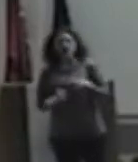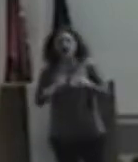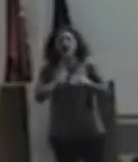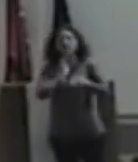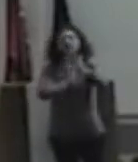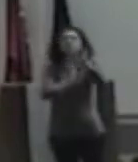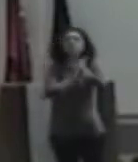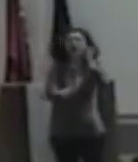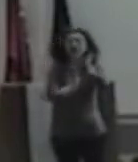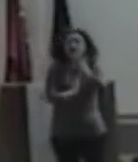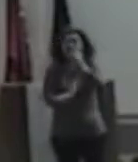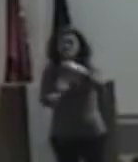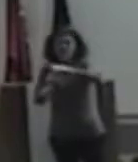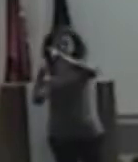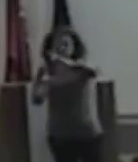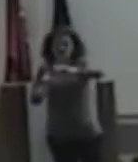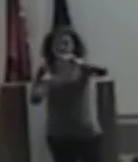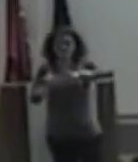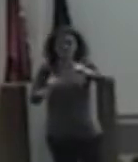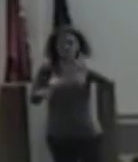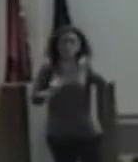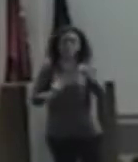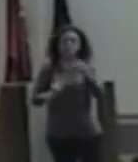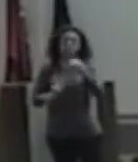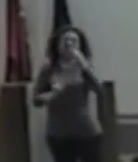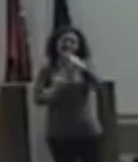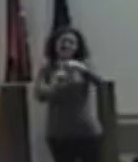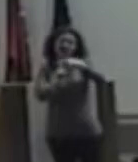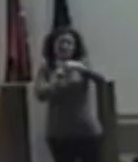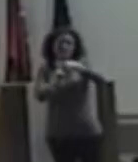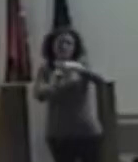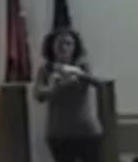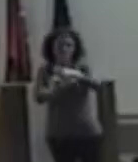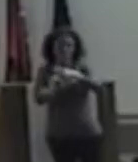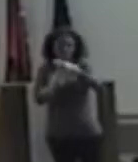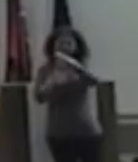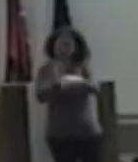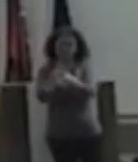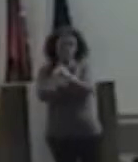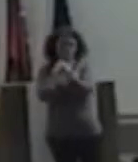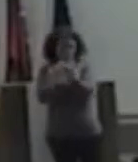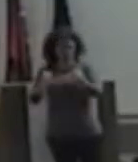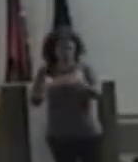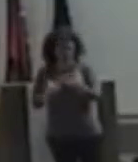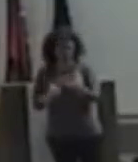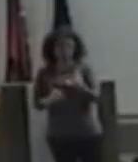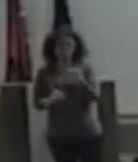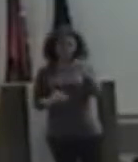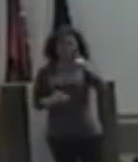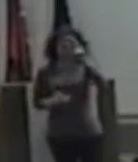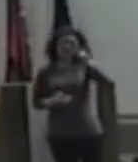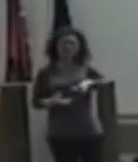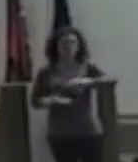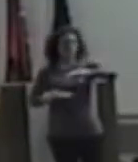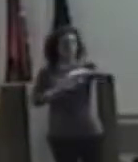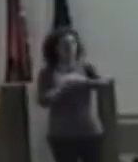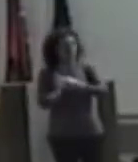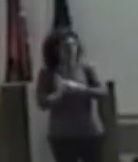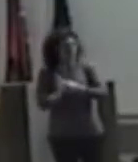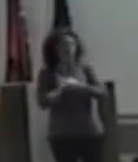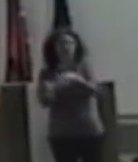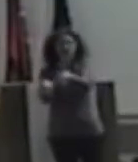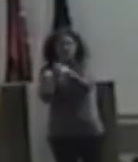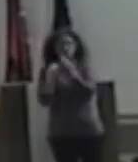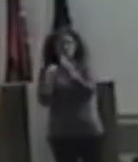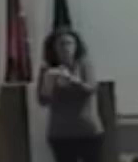gráfica, y yo creo que es muy importante tener un método para poder toda esta